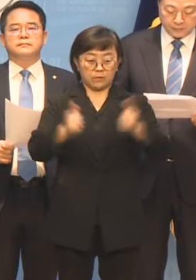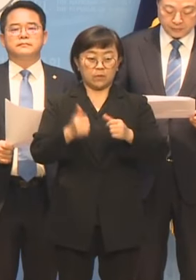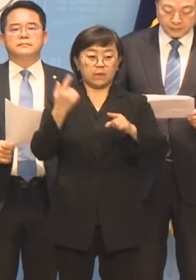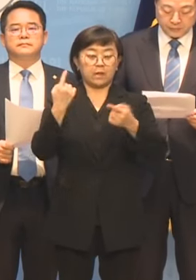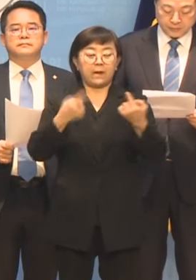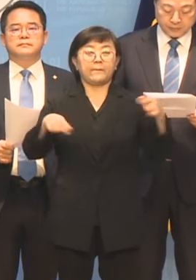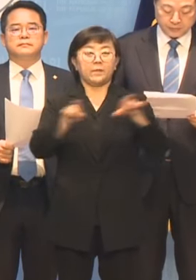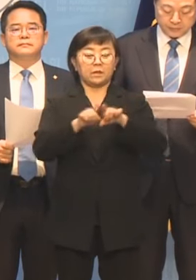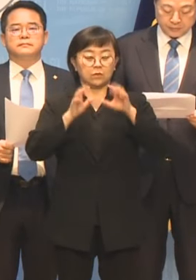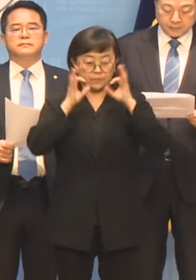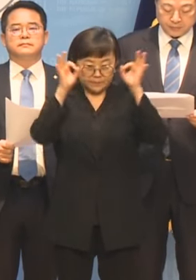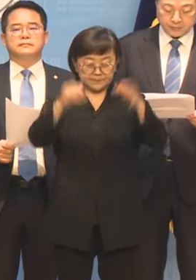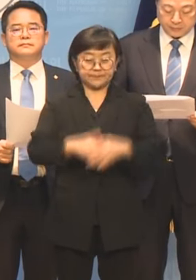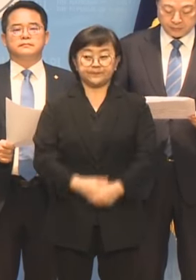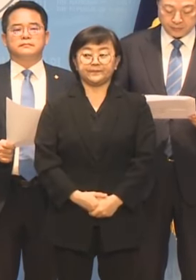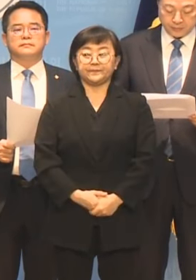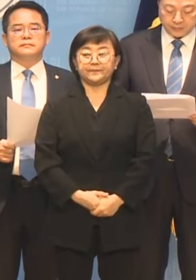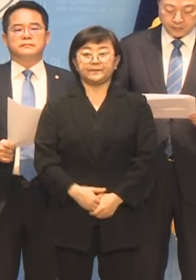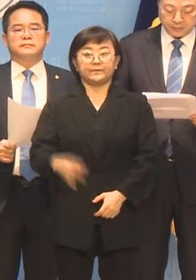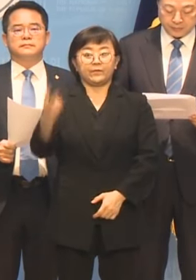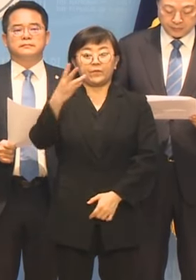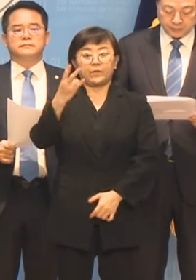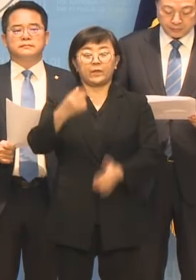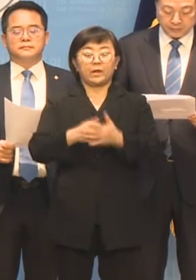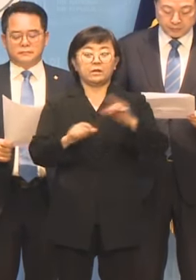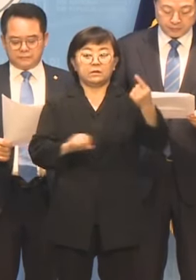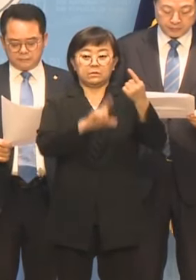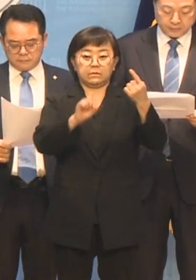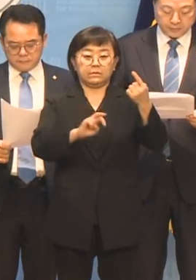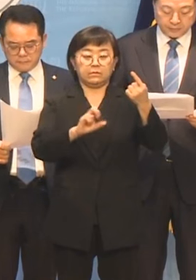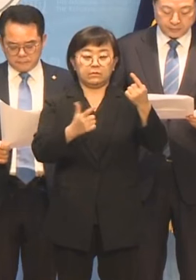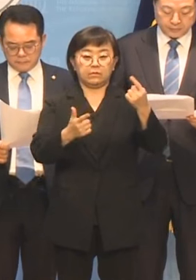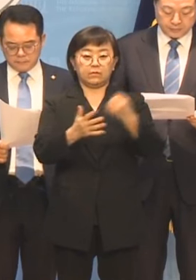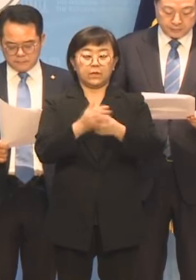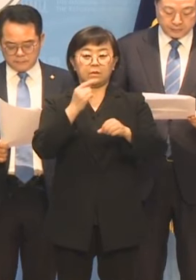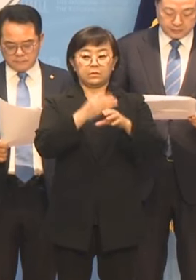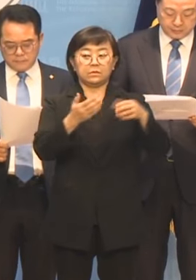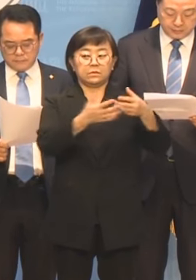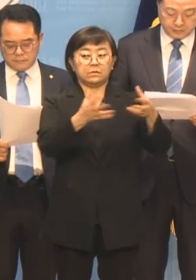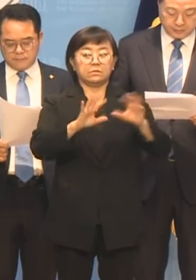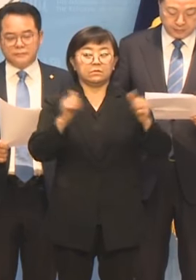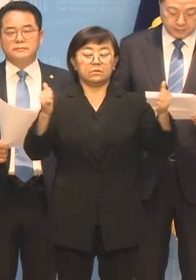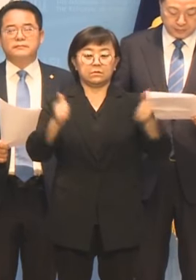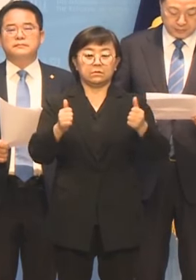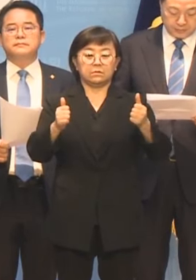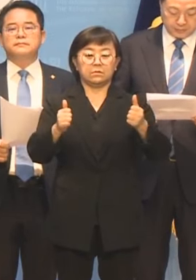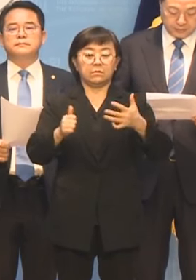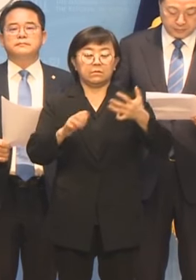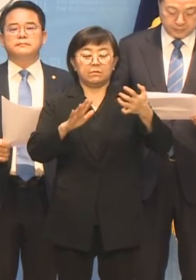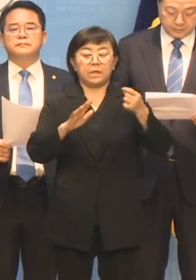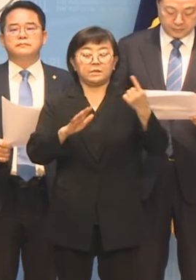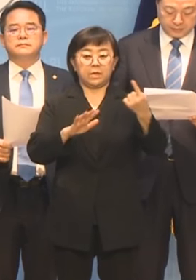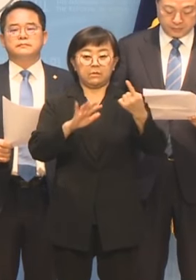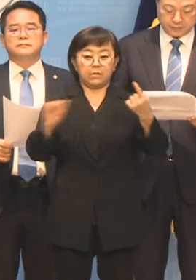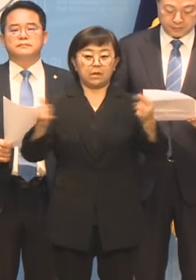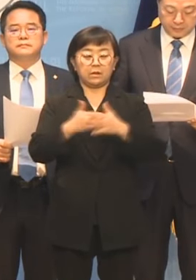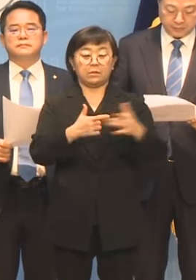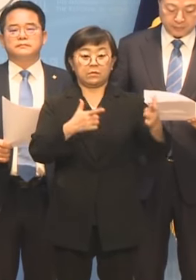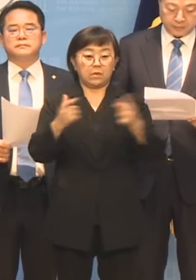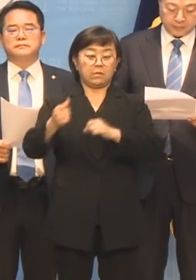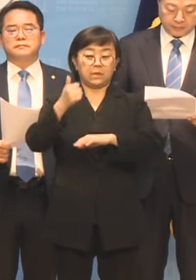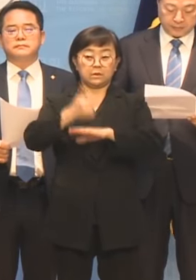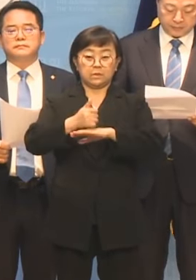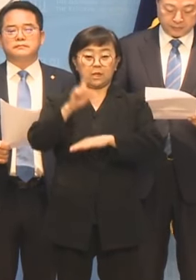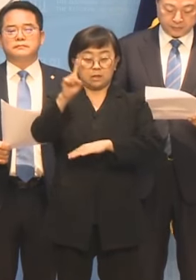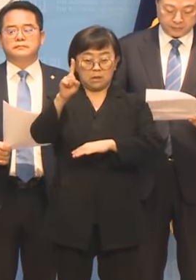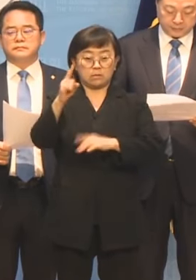함께 노력하겠습니다. 2024년 1월 26일 더불어민주당 국회의원 81명 일동. 마지막으로